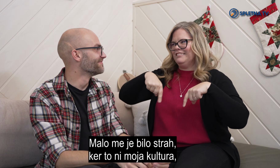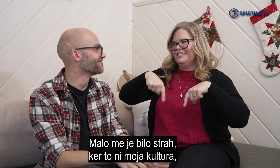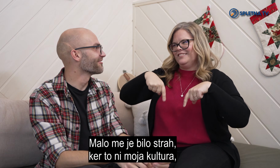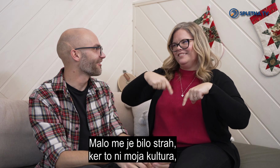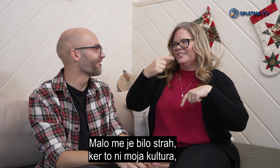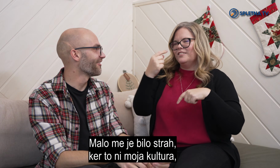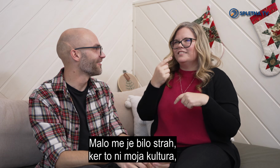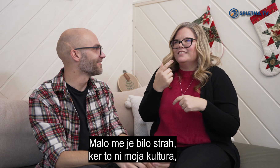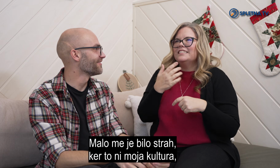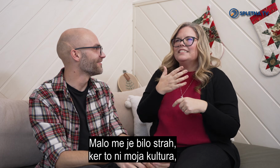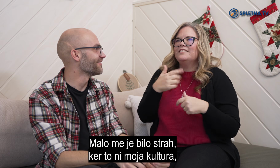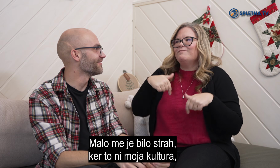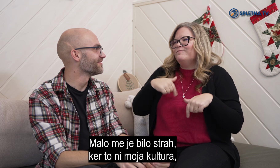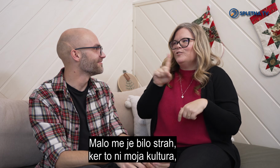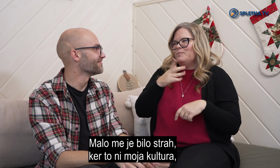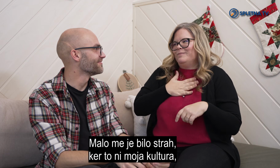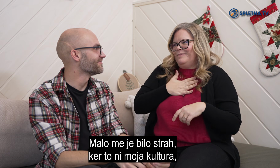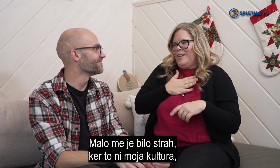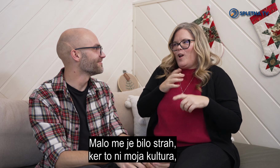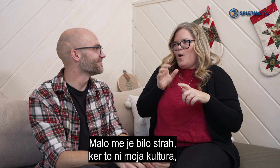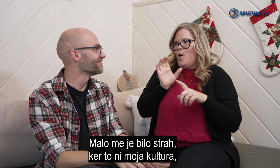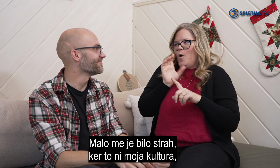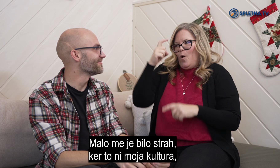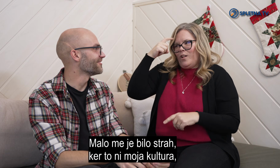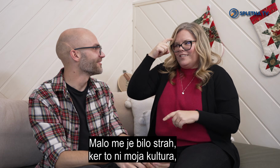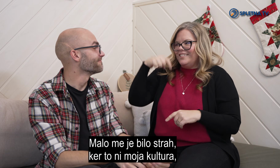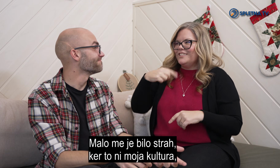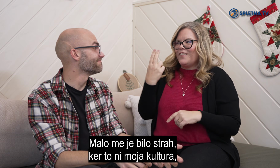to ni moja kultura, nisem vedela, kako se slovenske poroke odvijajo.